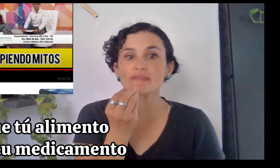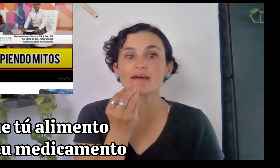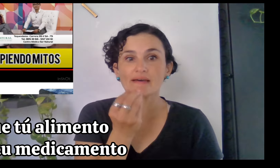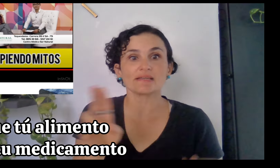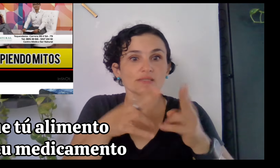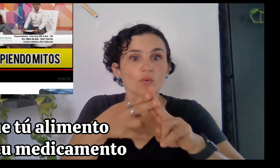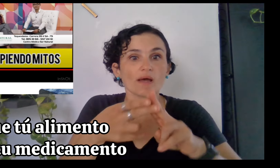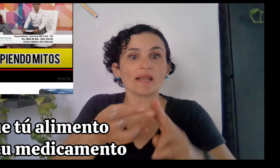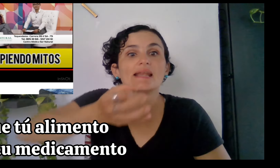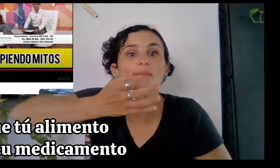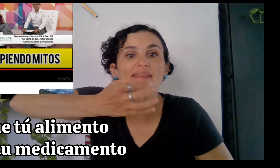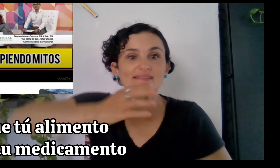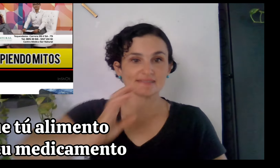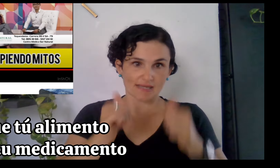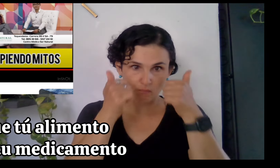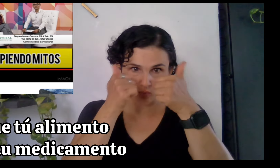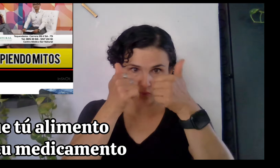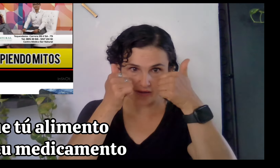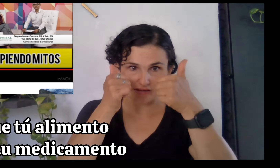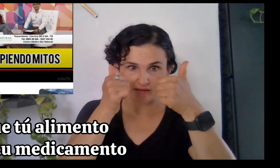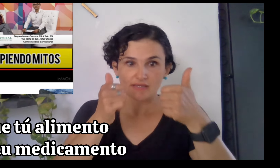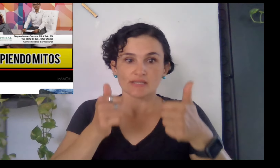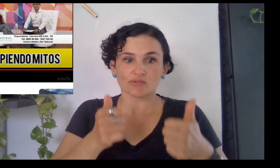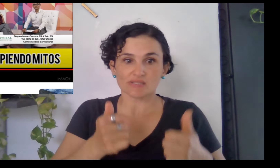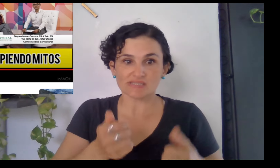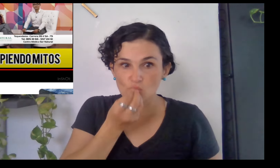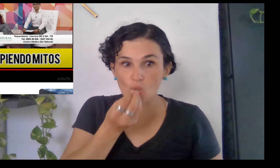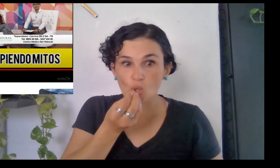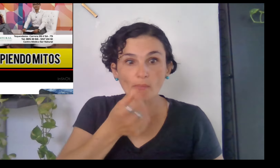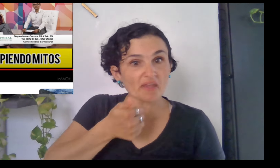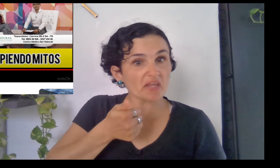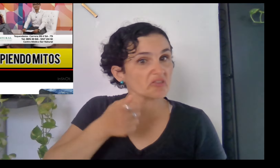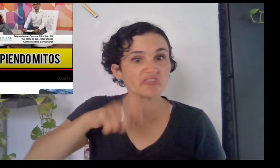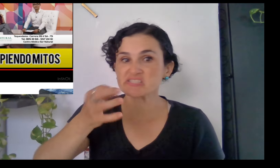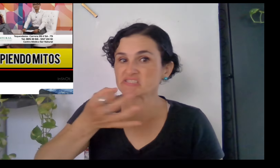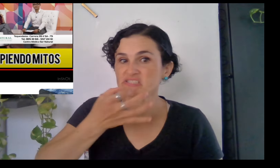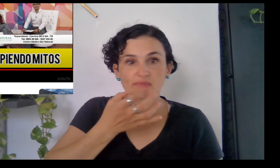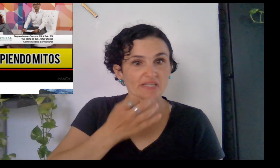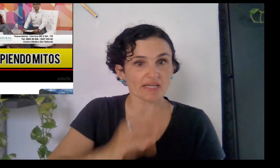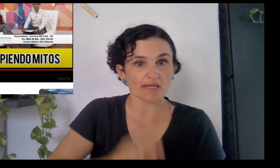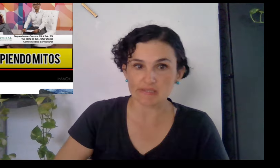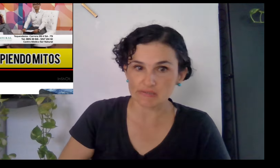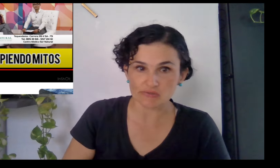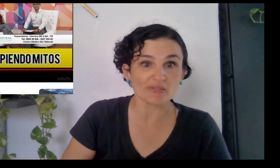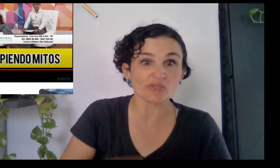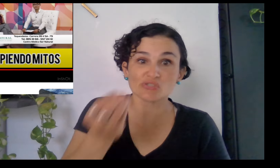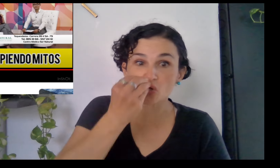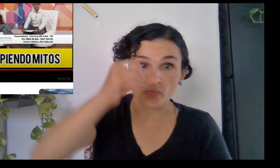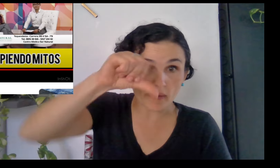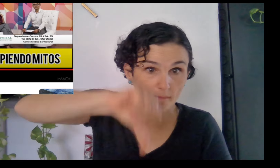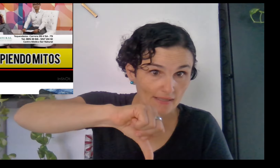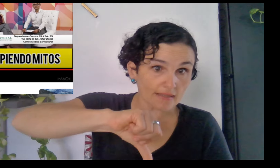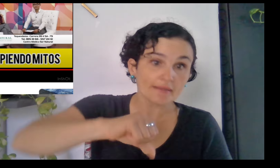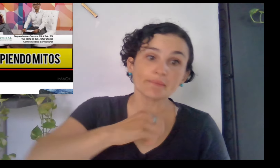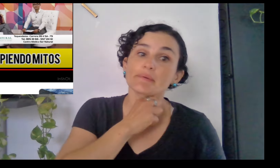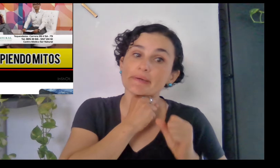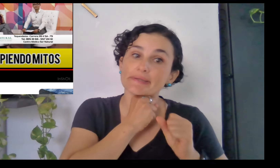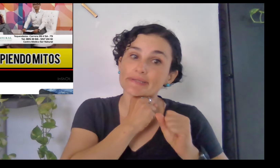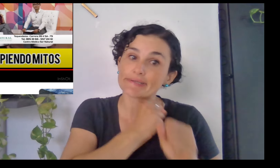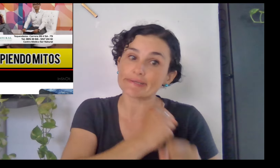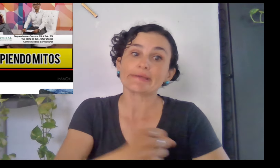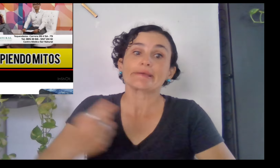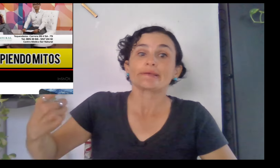a la medicina. Bueno, entonces si uno come bien, no necesita medicamento. Pero si come mal, pues va a tener que